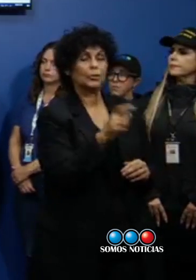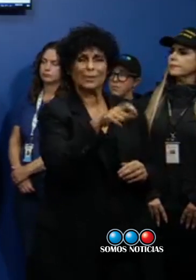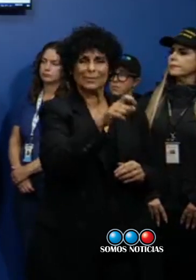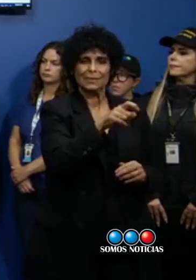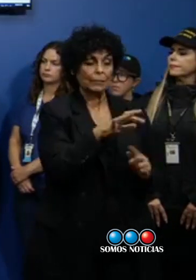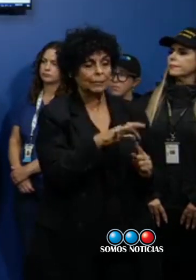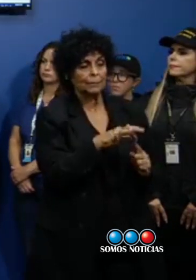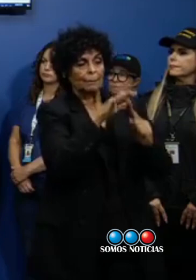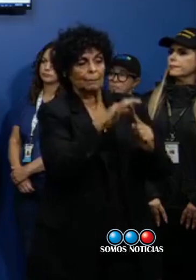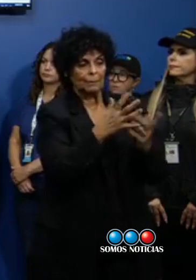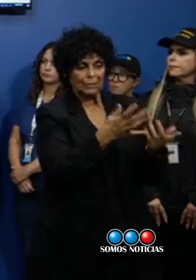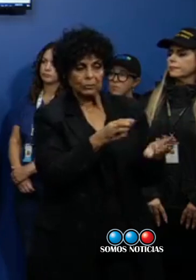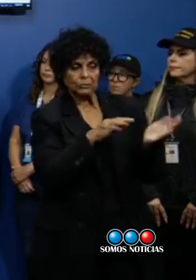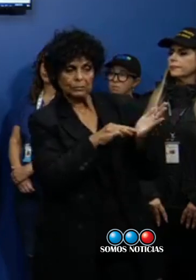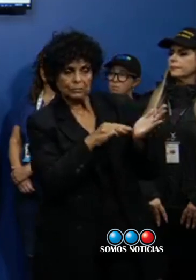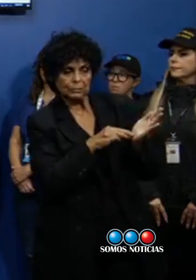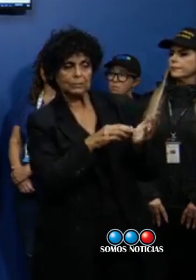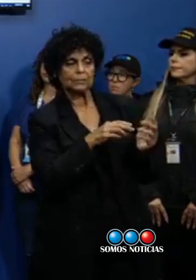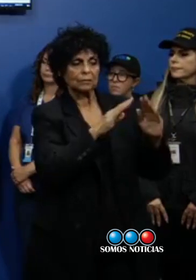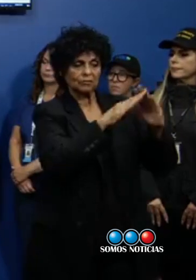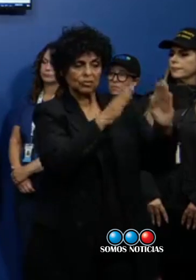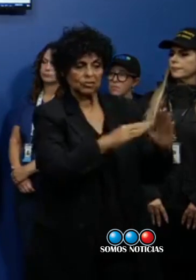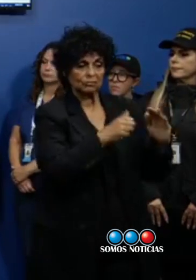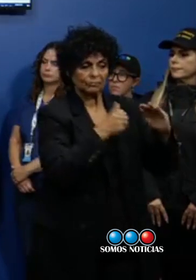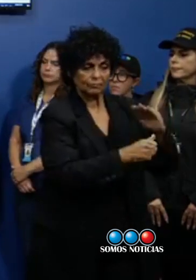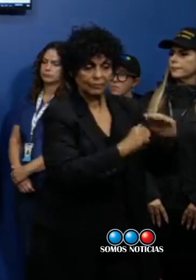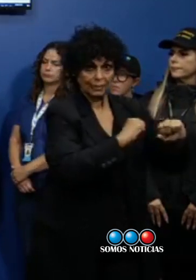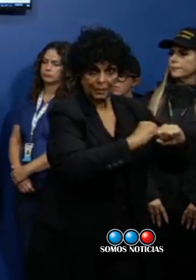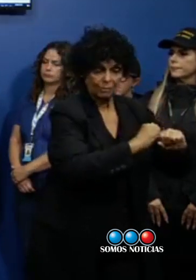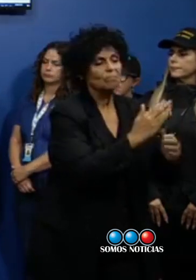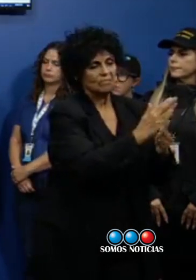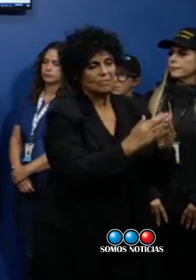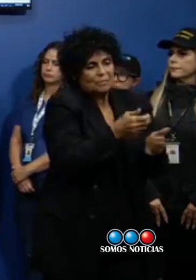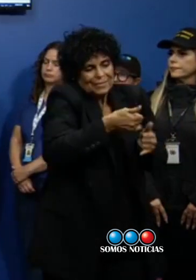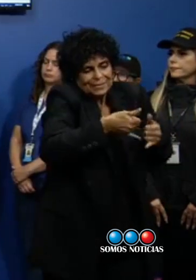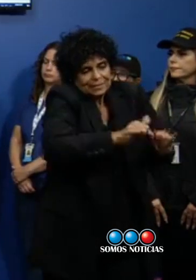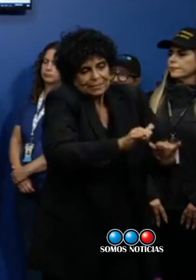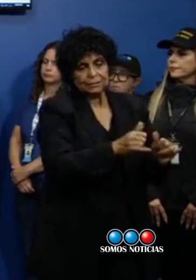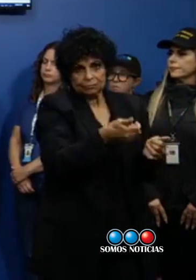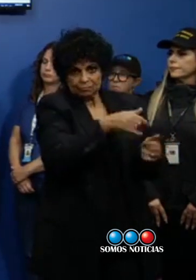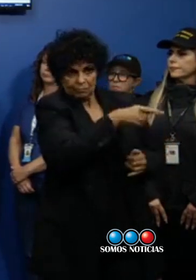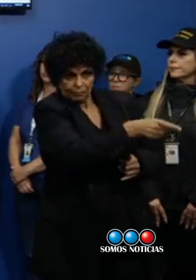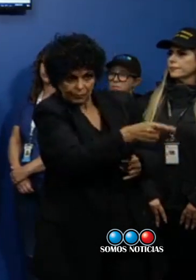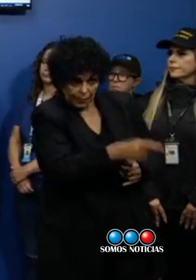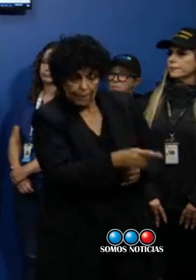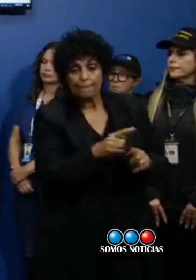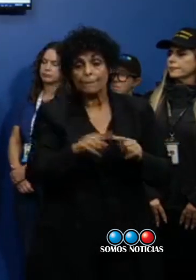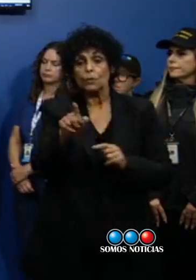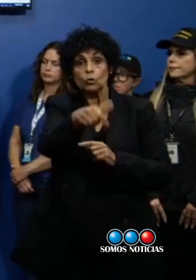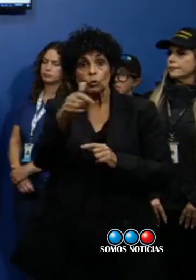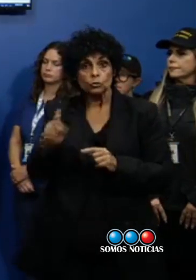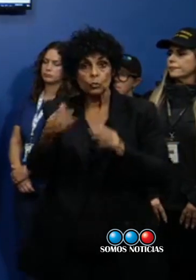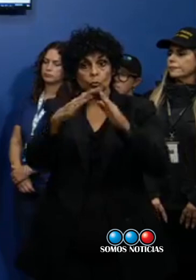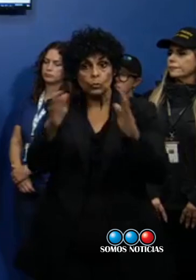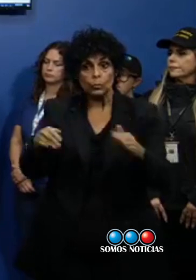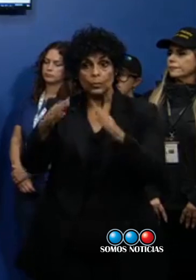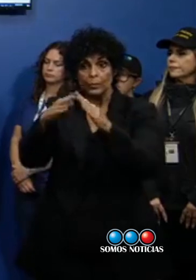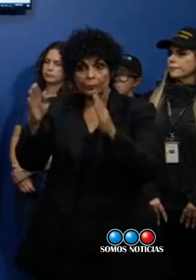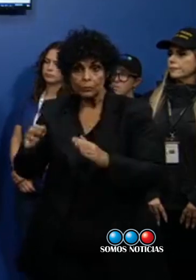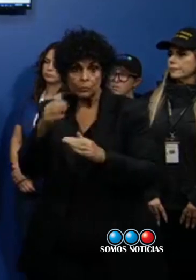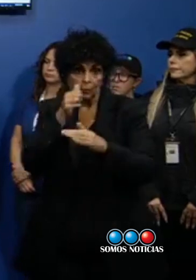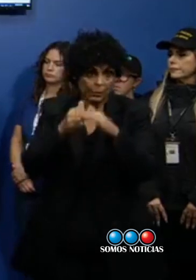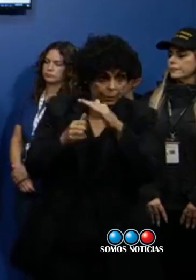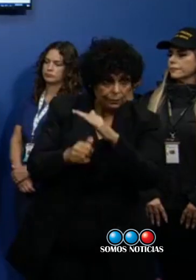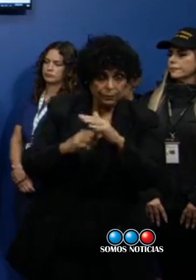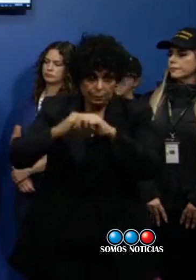algunas personas que permanecen allí el resto de las personas ya se ha retirado de los refugios y los